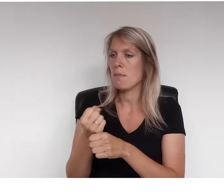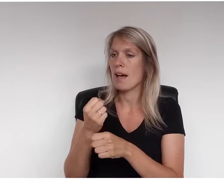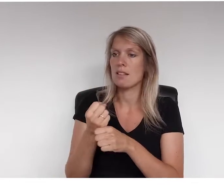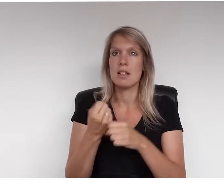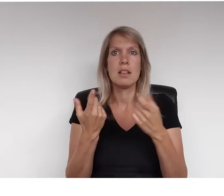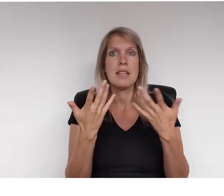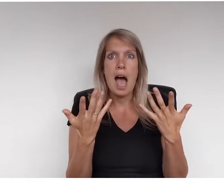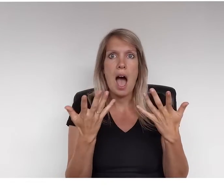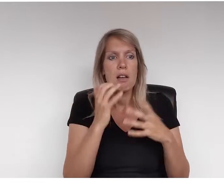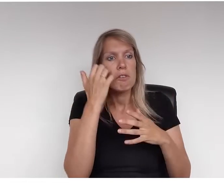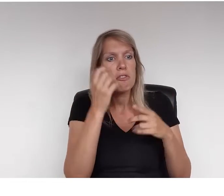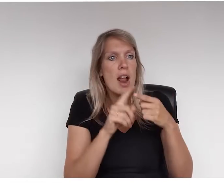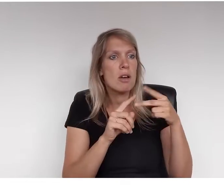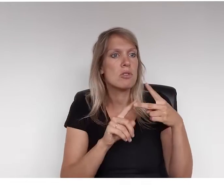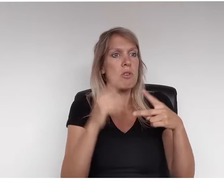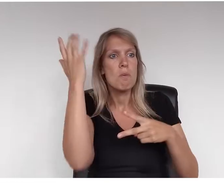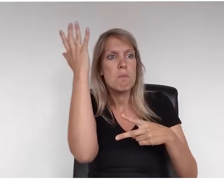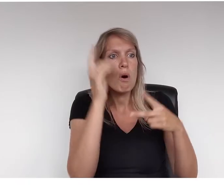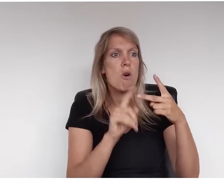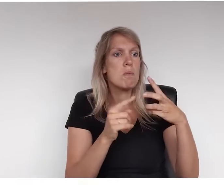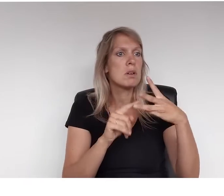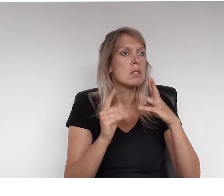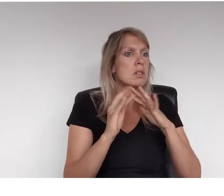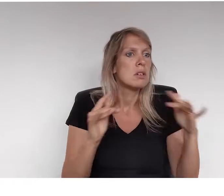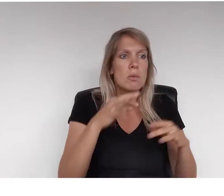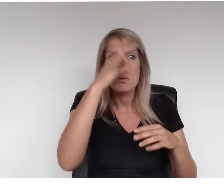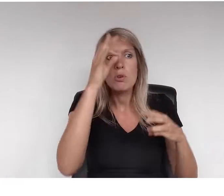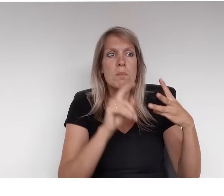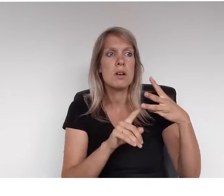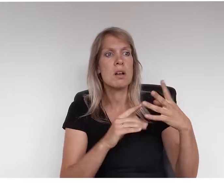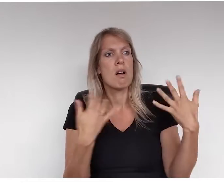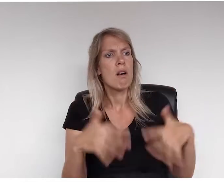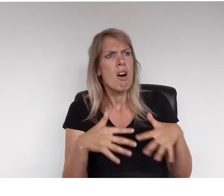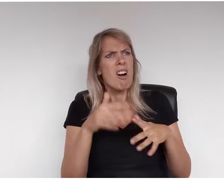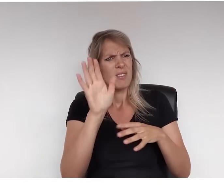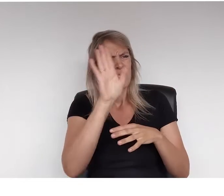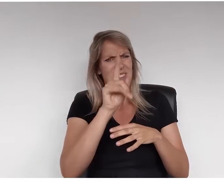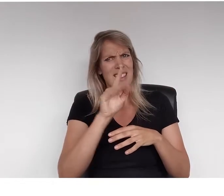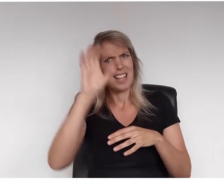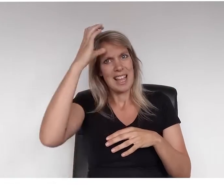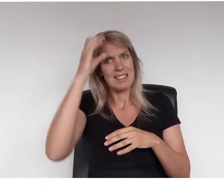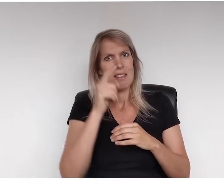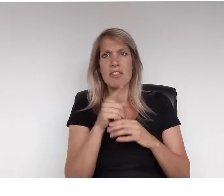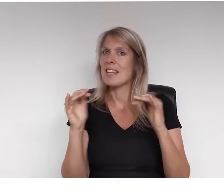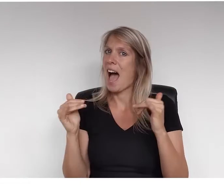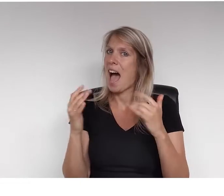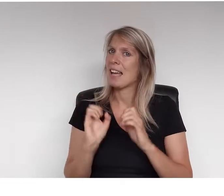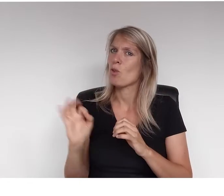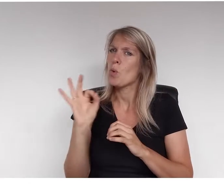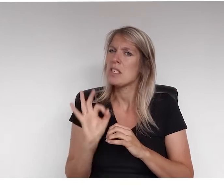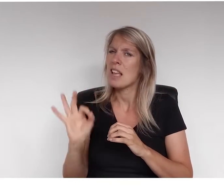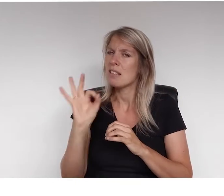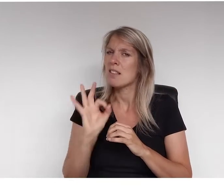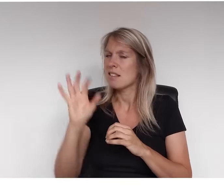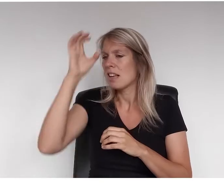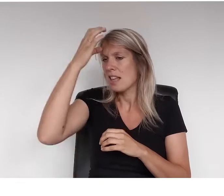Verschillende soorten bloemen. En verschillende soorten bomen. Oh, zoveel, hè? Wat creatief eigenlijk van de God, hè? Echt ontzettend creatief is de Heere God. Heel mooi.